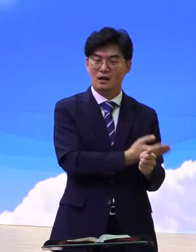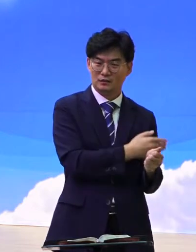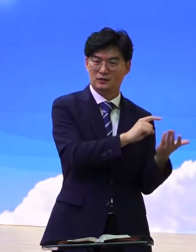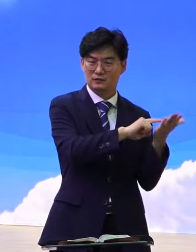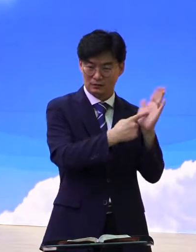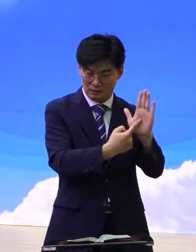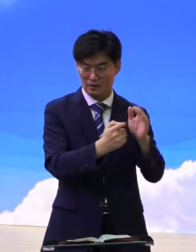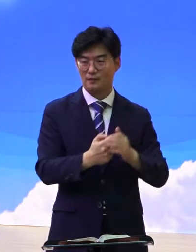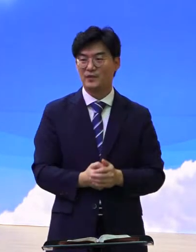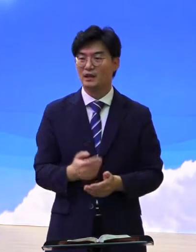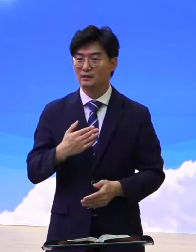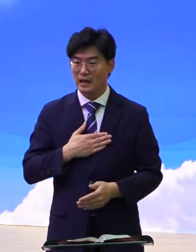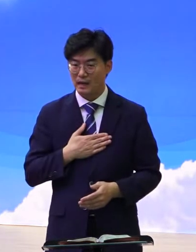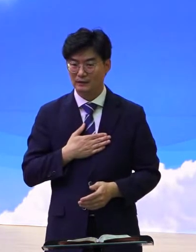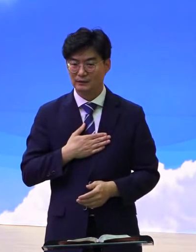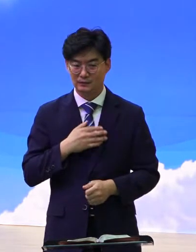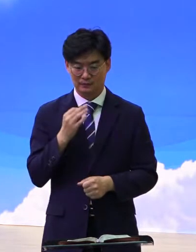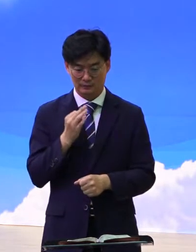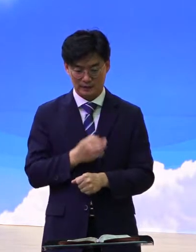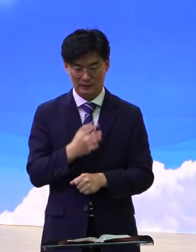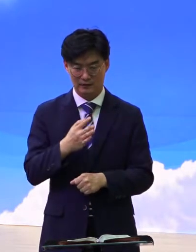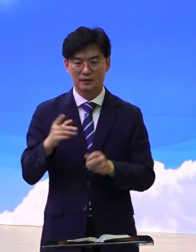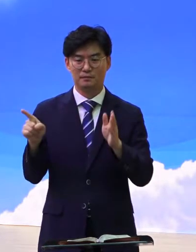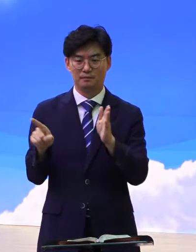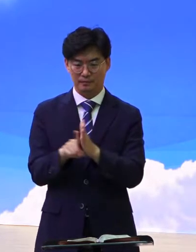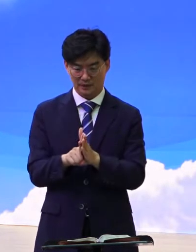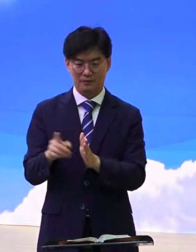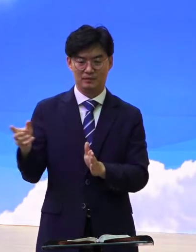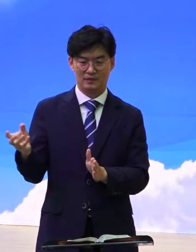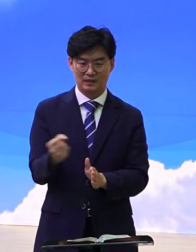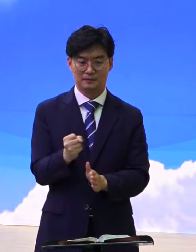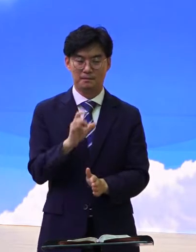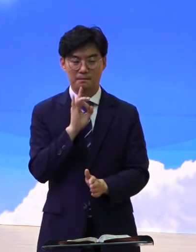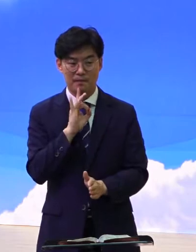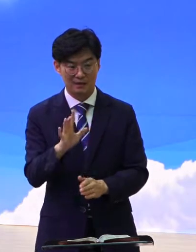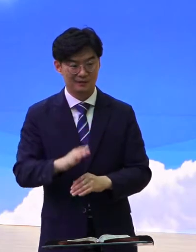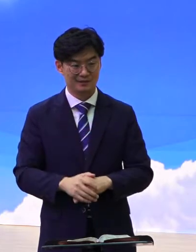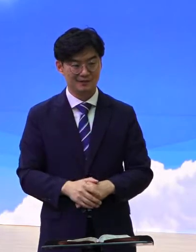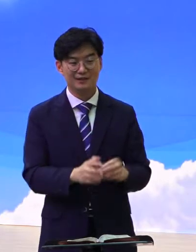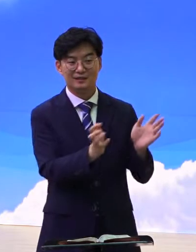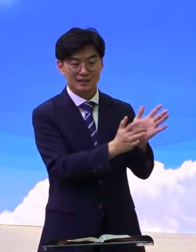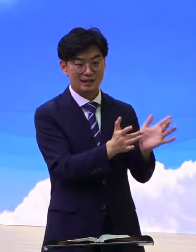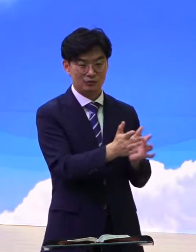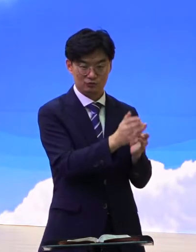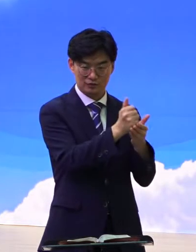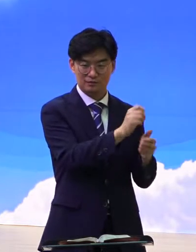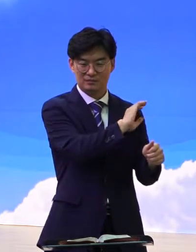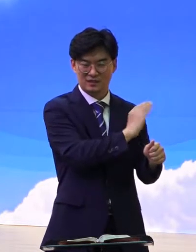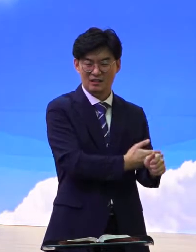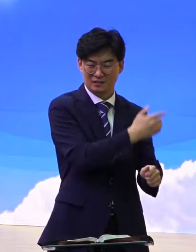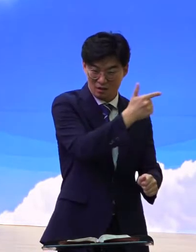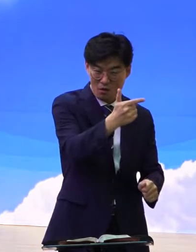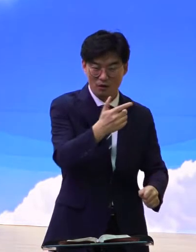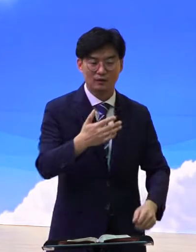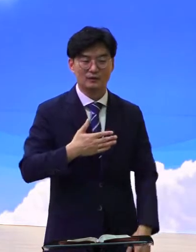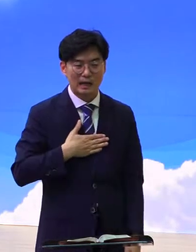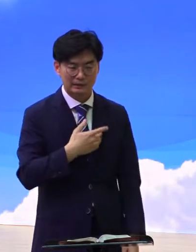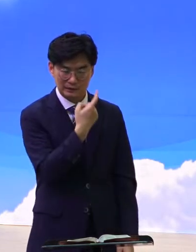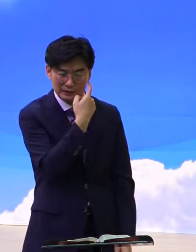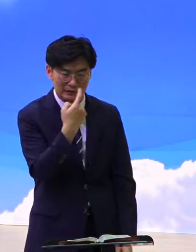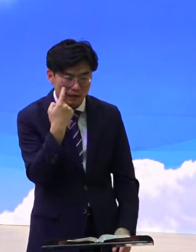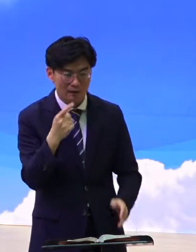것뿐입니다. 베드로는 그렇게 예수님만 드러내기를 원했습니다. 우리는